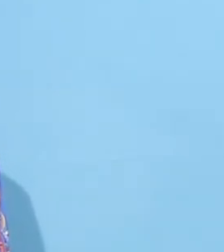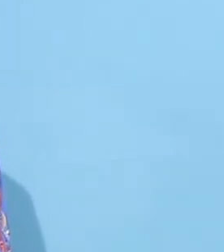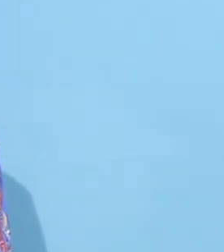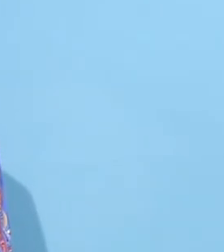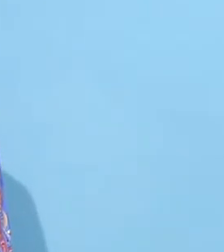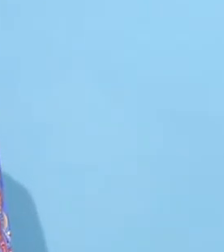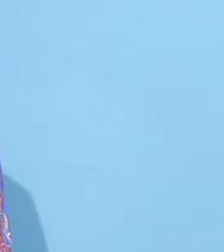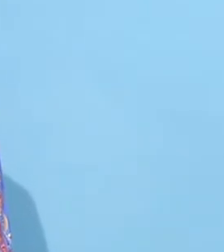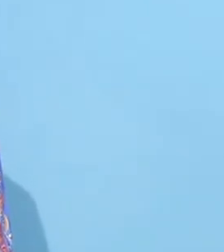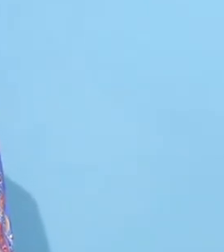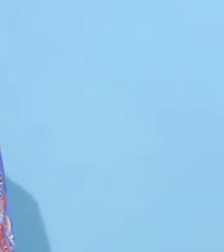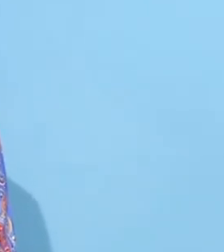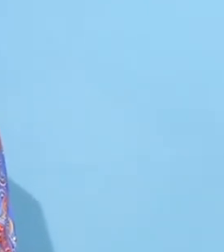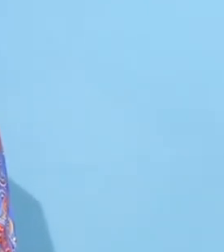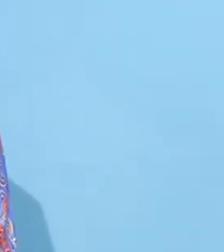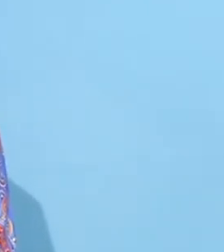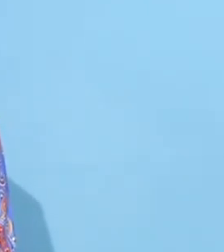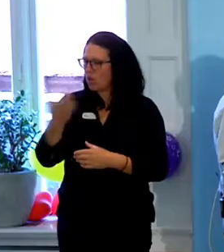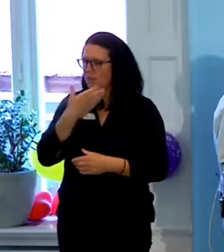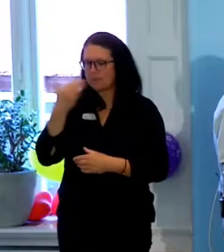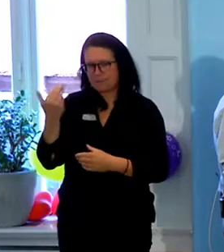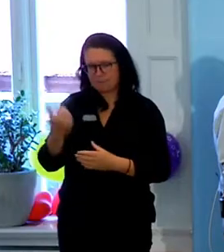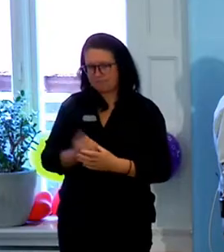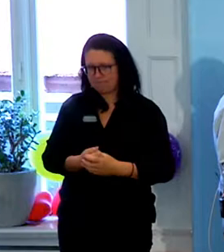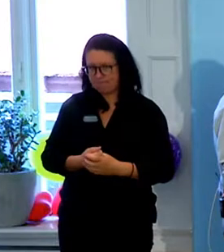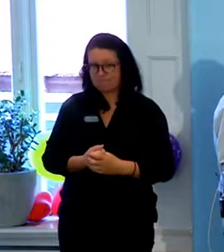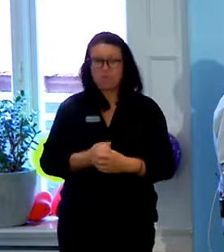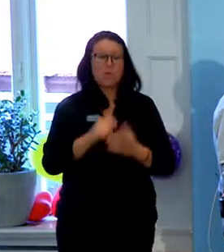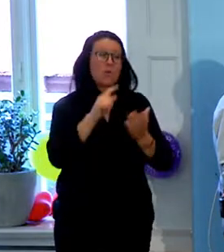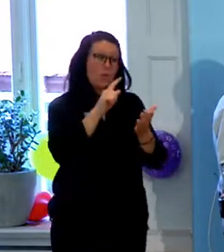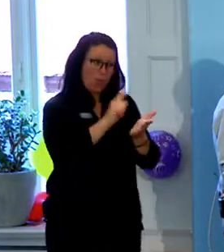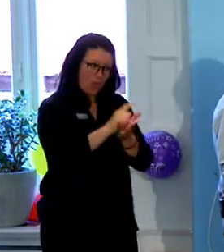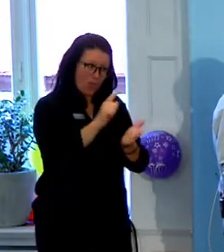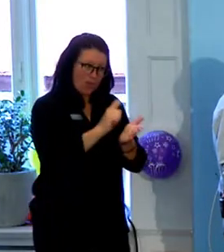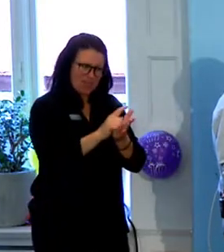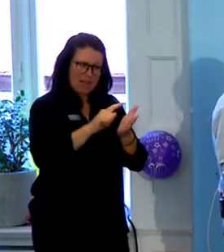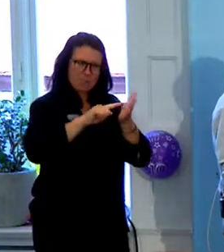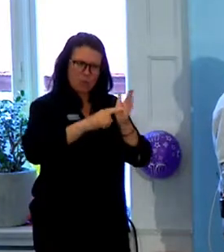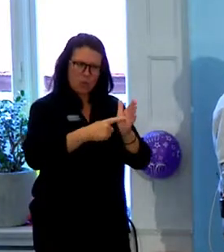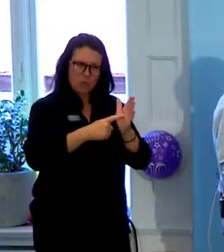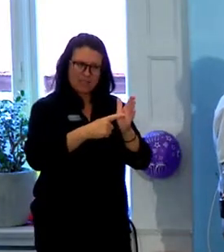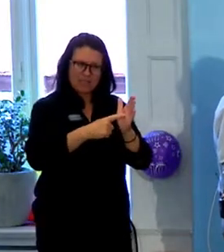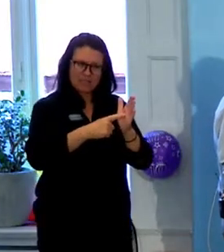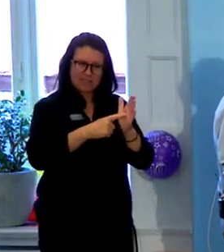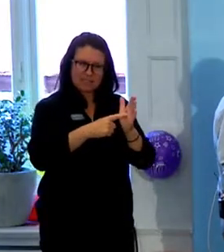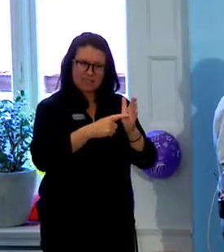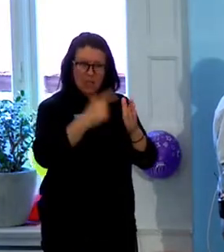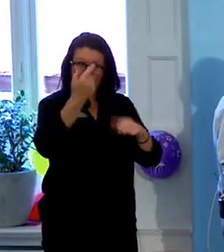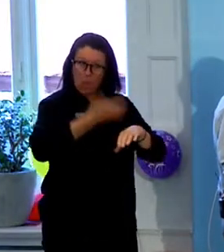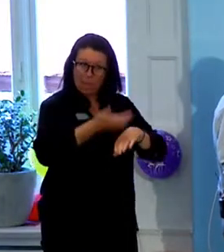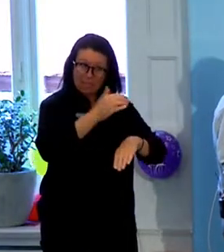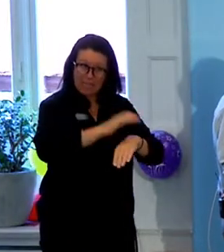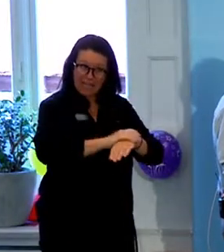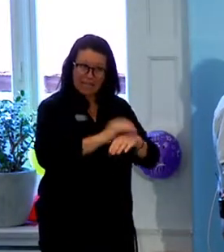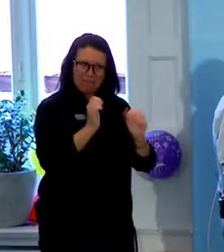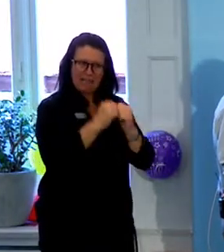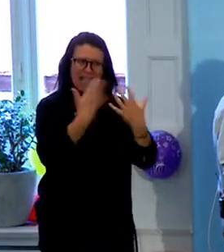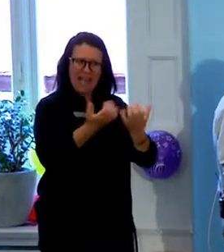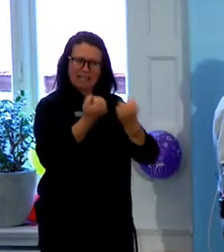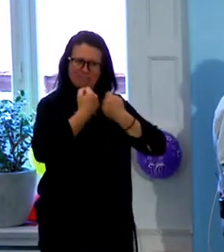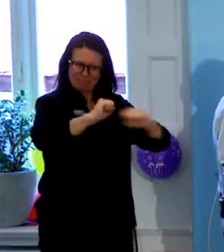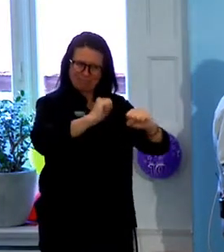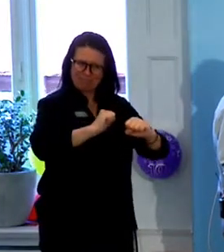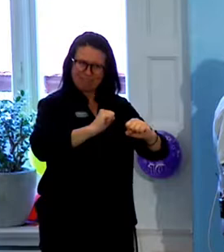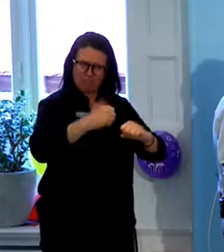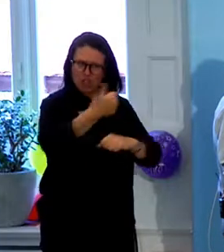vi har inte jobbat tillräckligt bra heller. Väldigt ofta understryks det då behovet av kompetens. Ja. Men det är ju handlingskraft